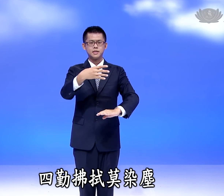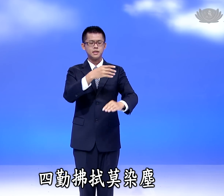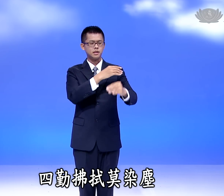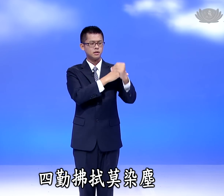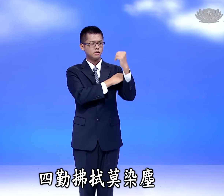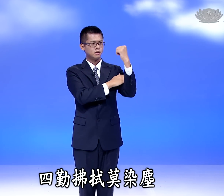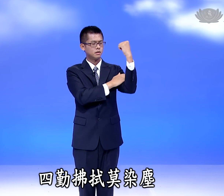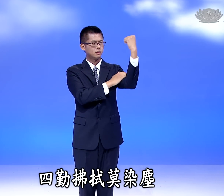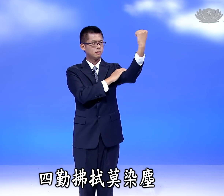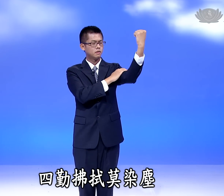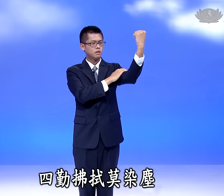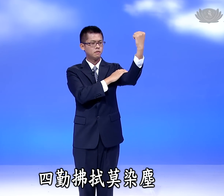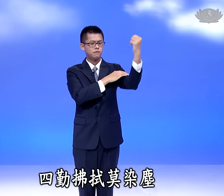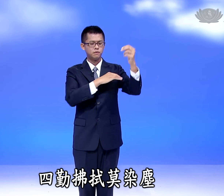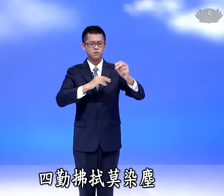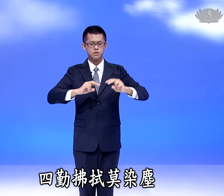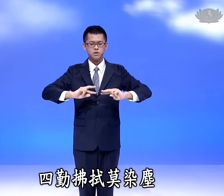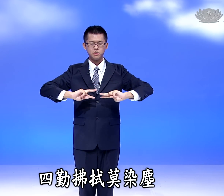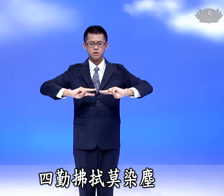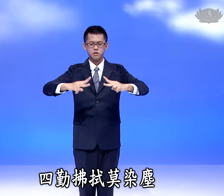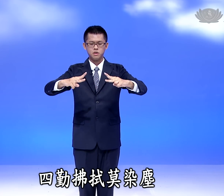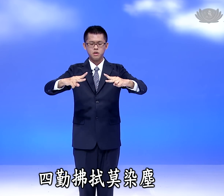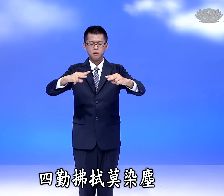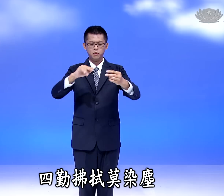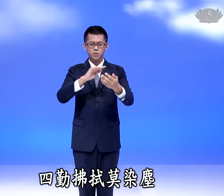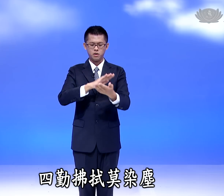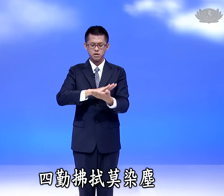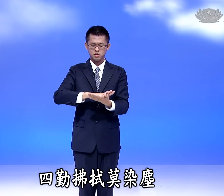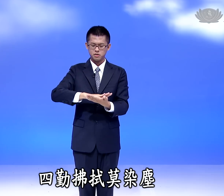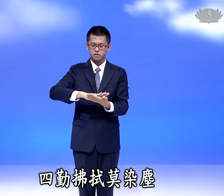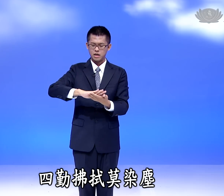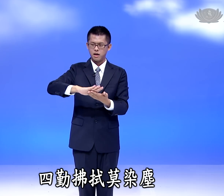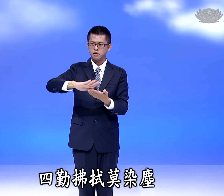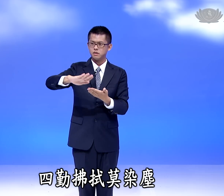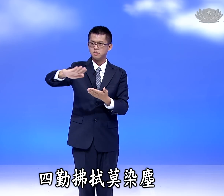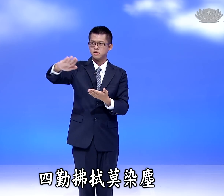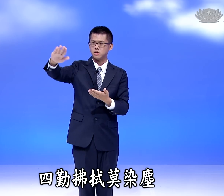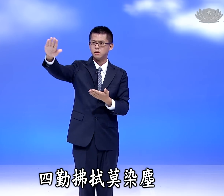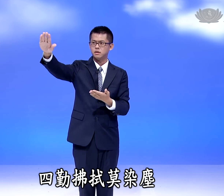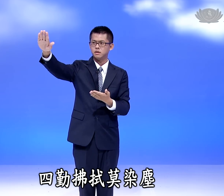情浮世莫染尘。